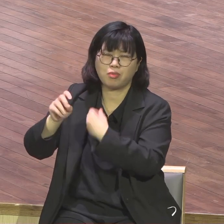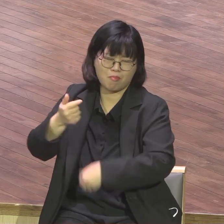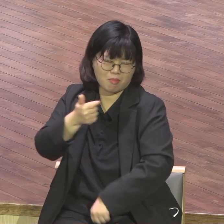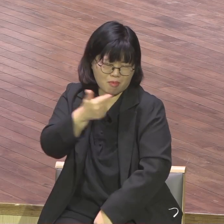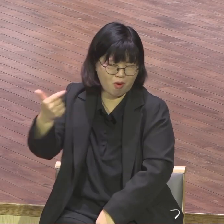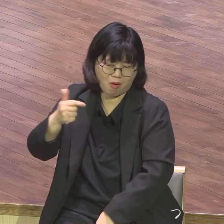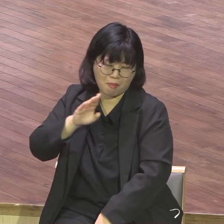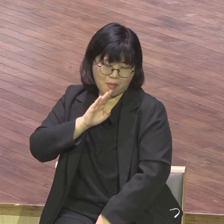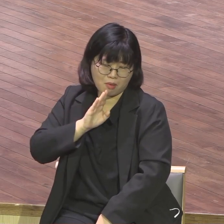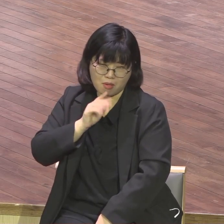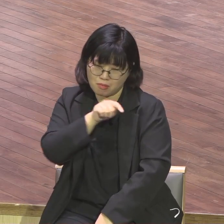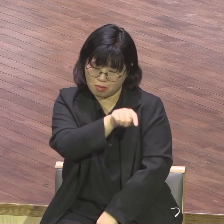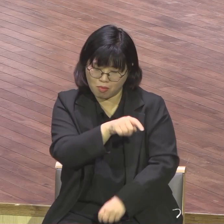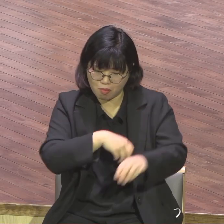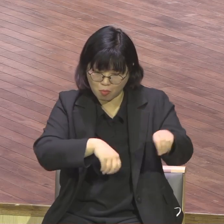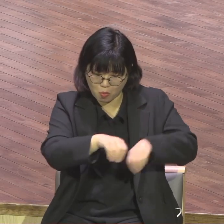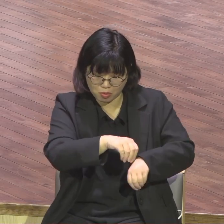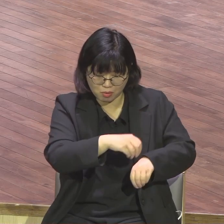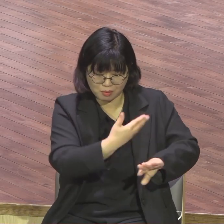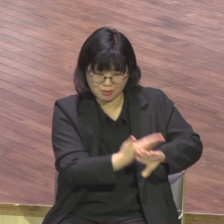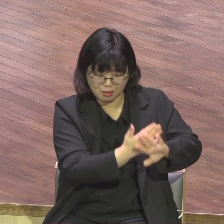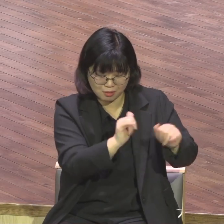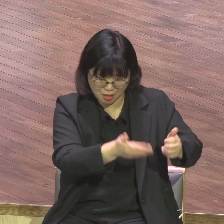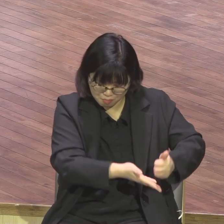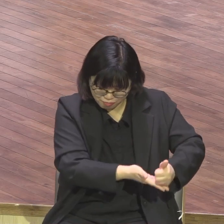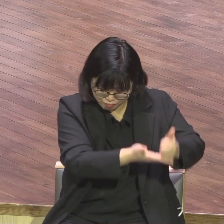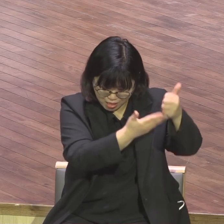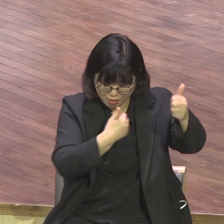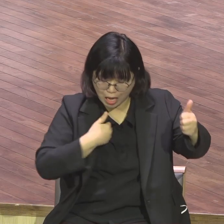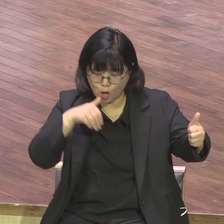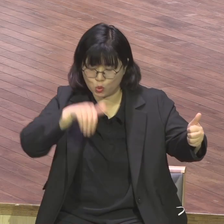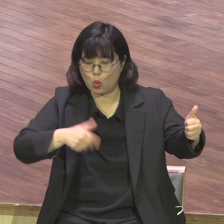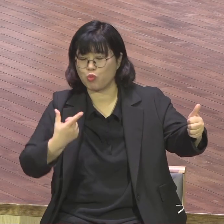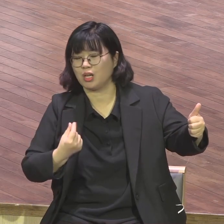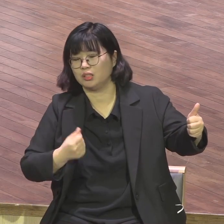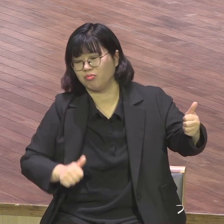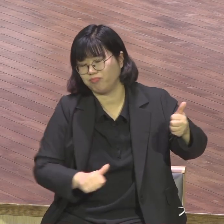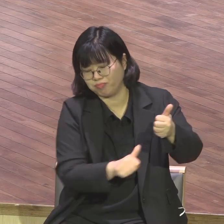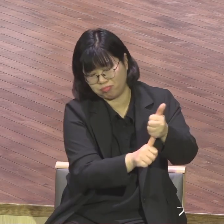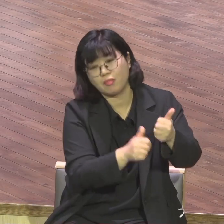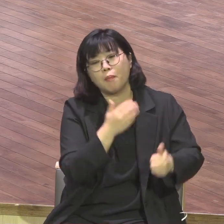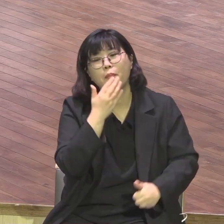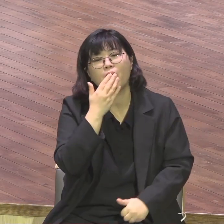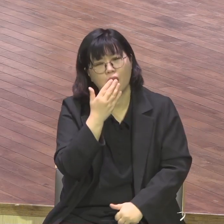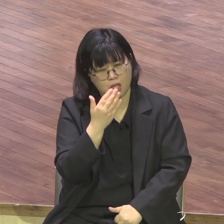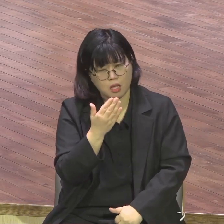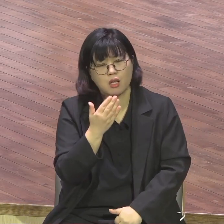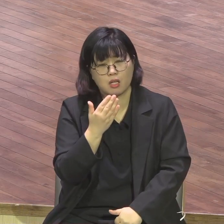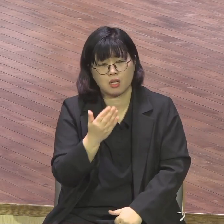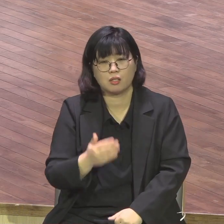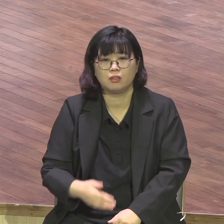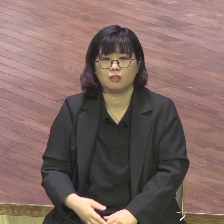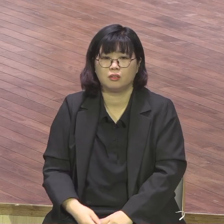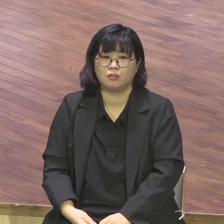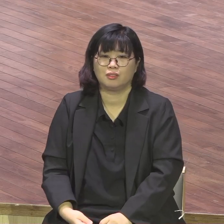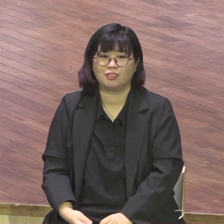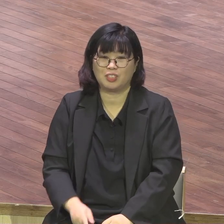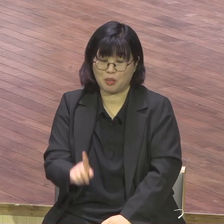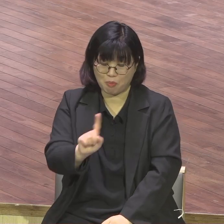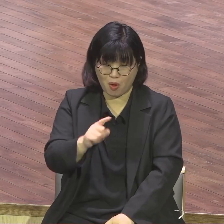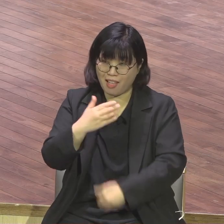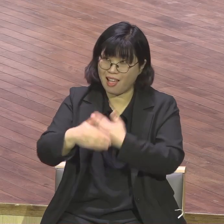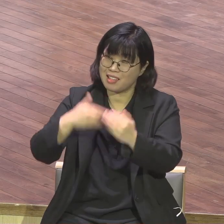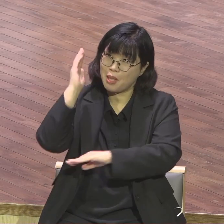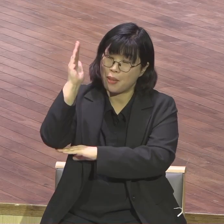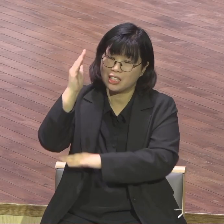자존심 잡혀가 못 빠져나와요. 하나님을 체험한 적이 있어야지 사실은 안 믿는 거예요. 아는 거야 알지.